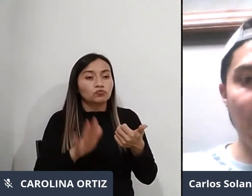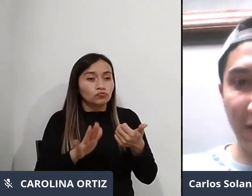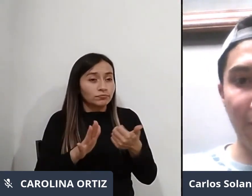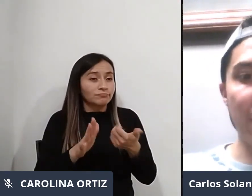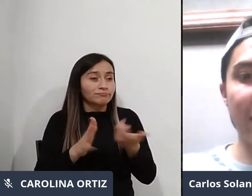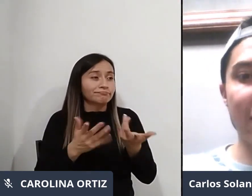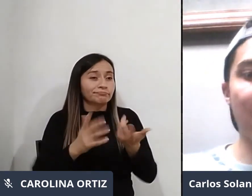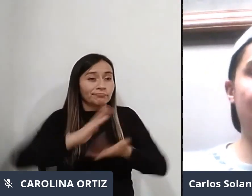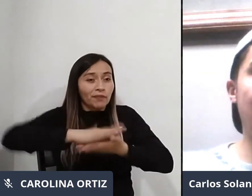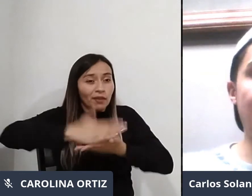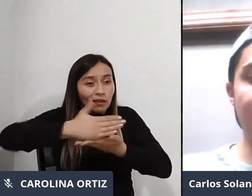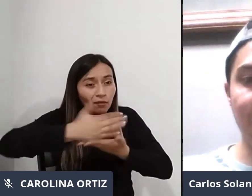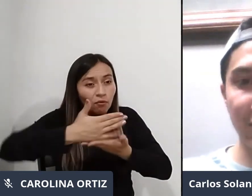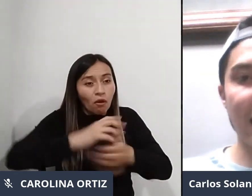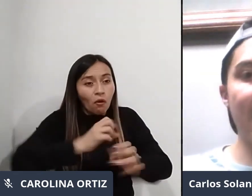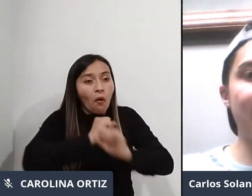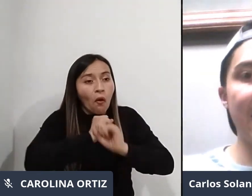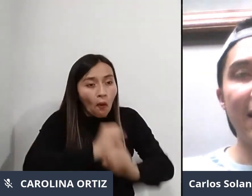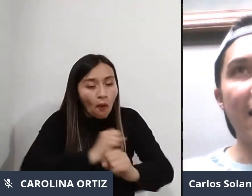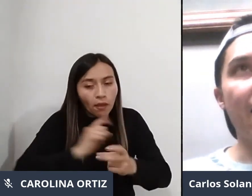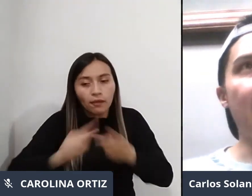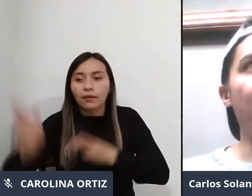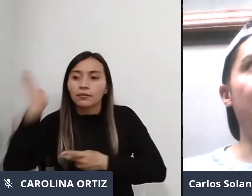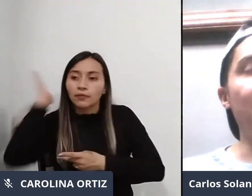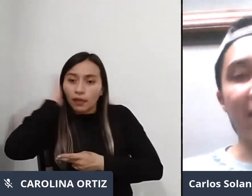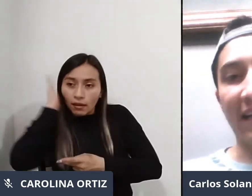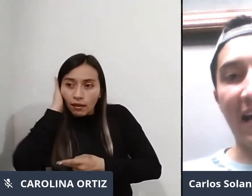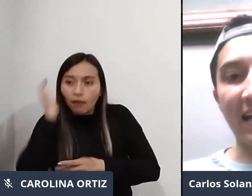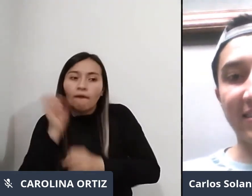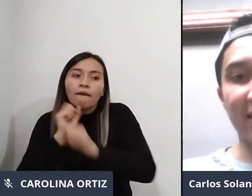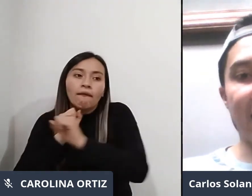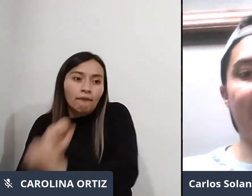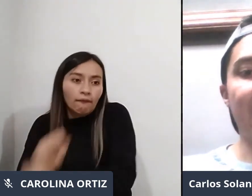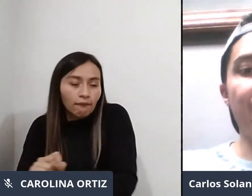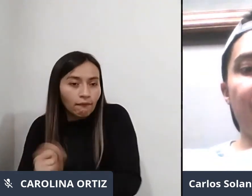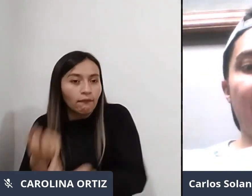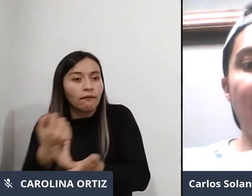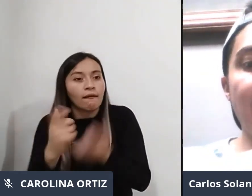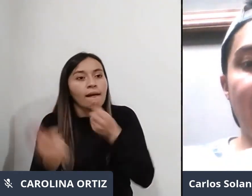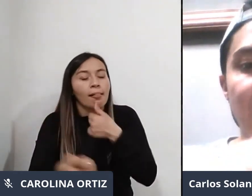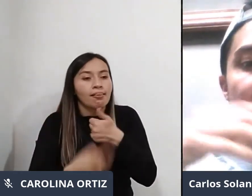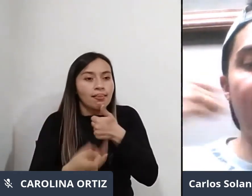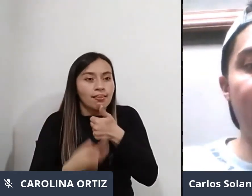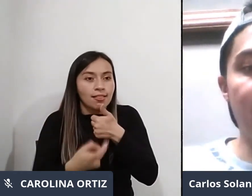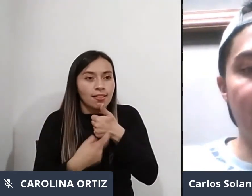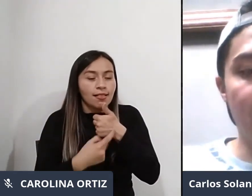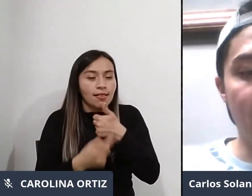están ahí todo el tiempo metidos en las redes sociales, mirando qué likes,